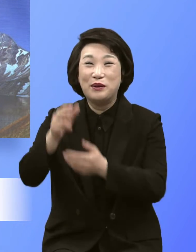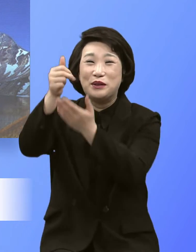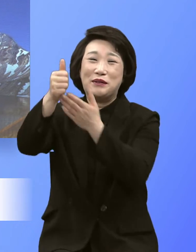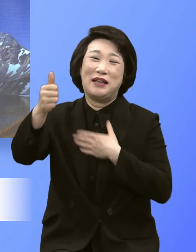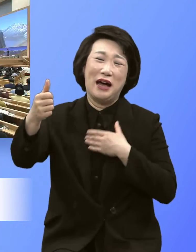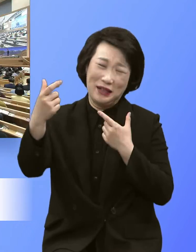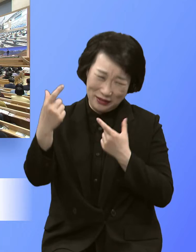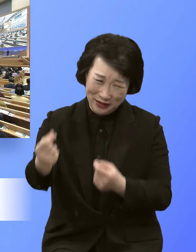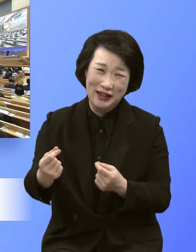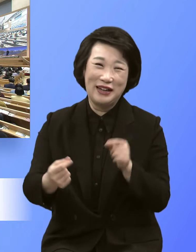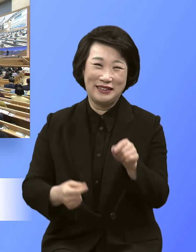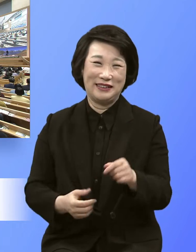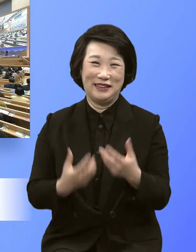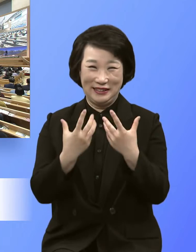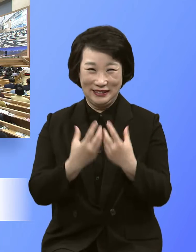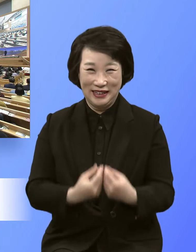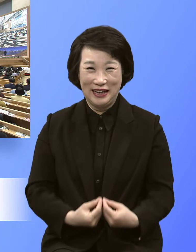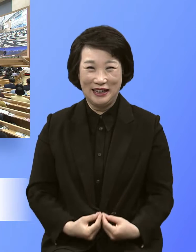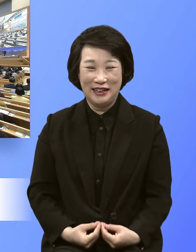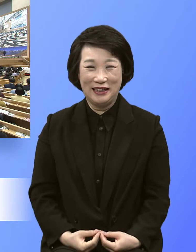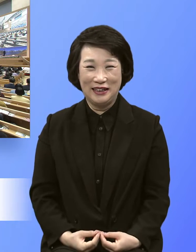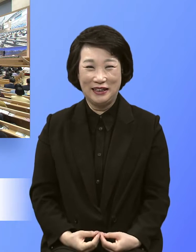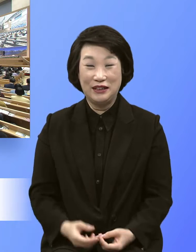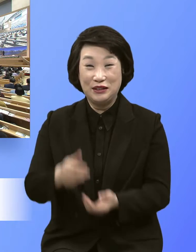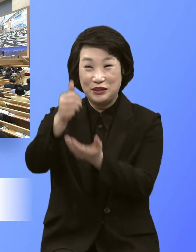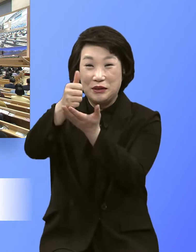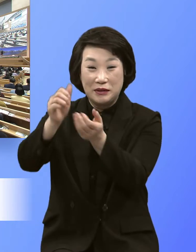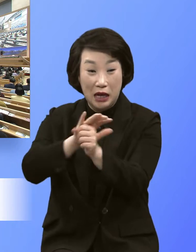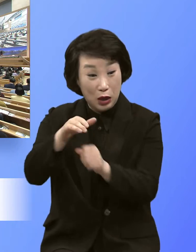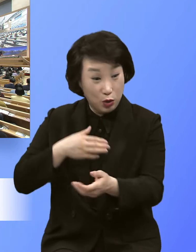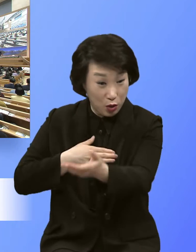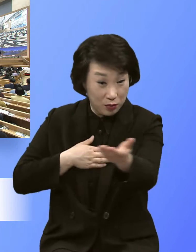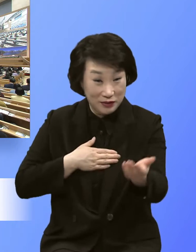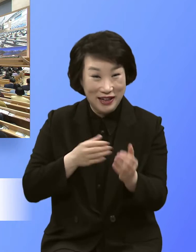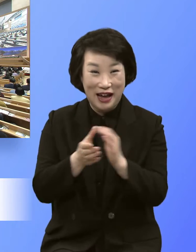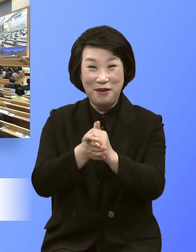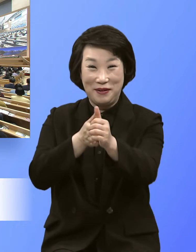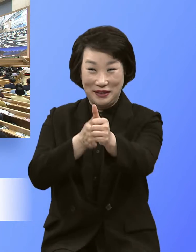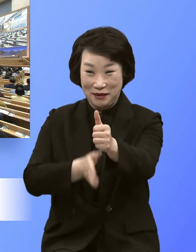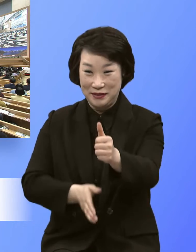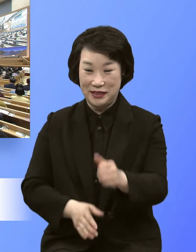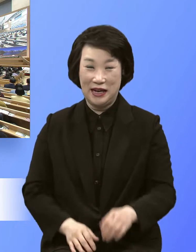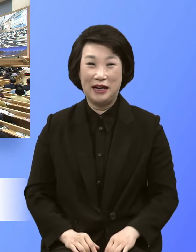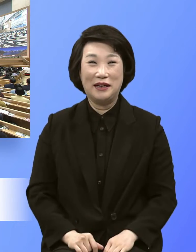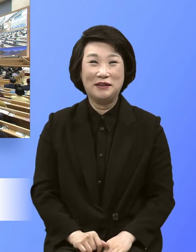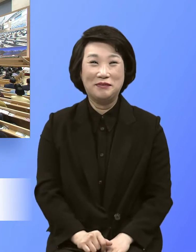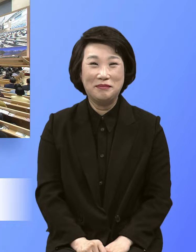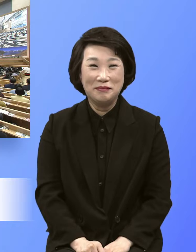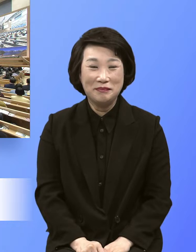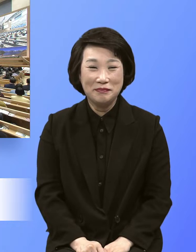같다 이 말입니다. 주님 사랑하시면 아멘 합시다.